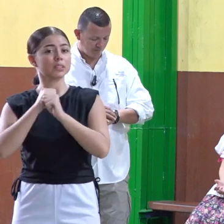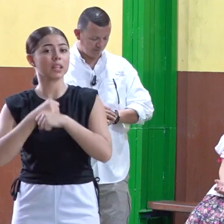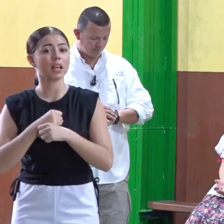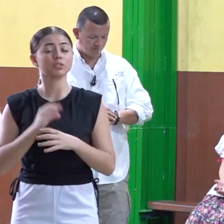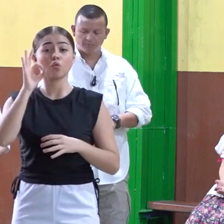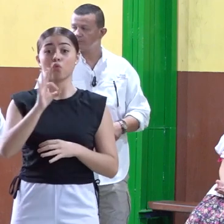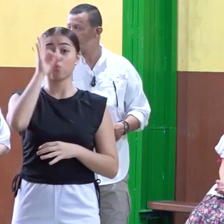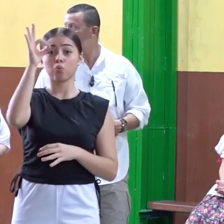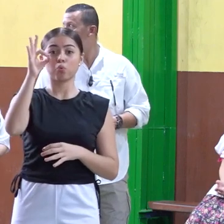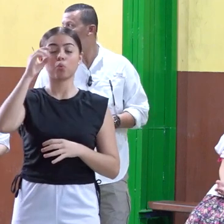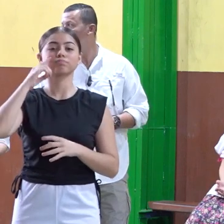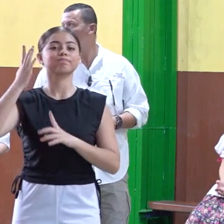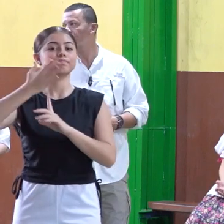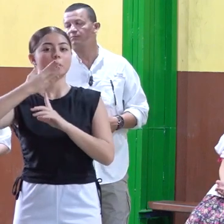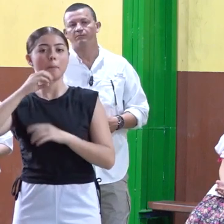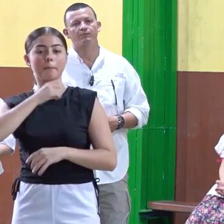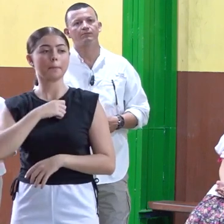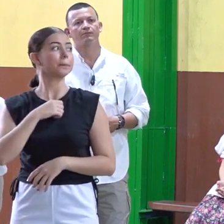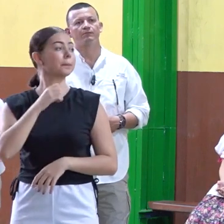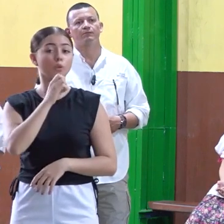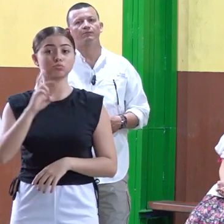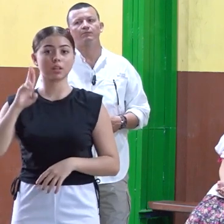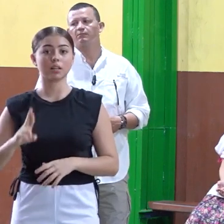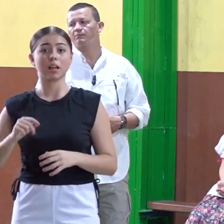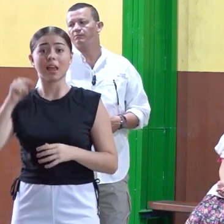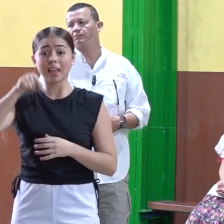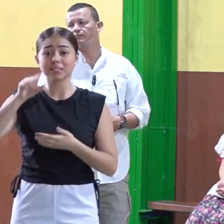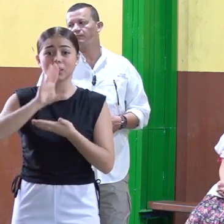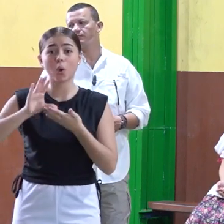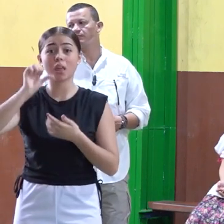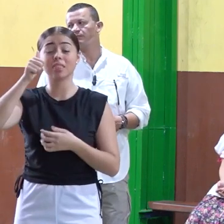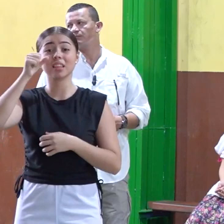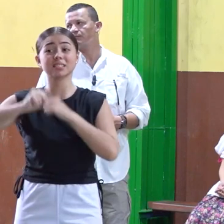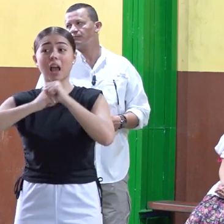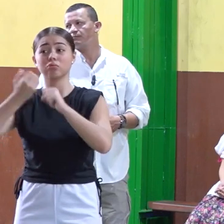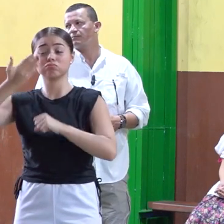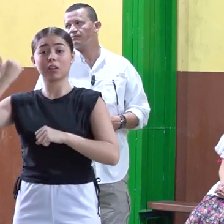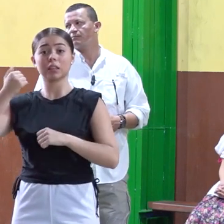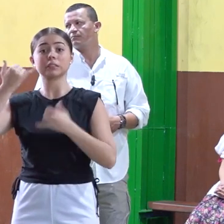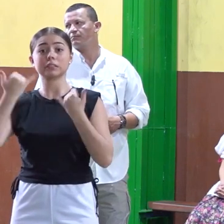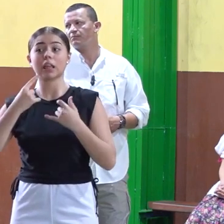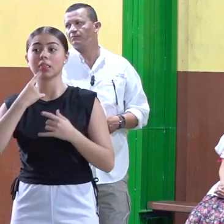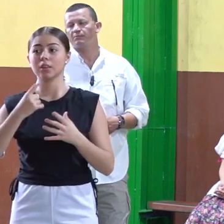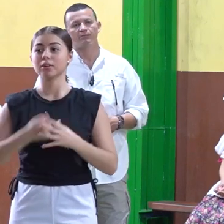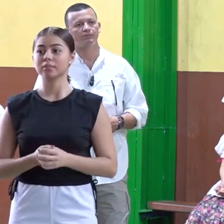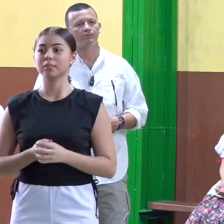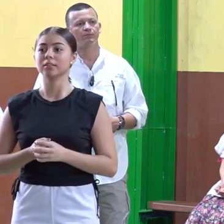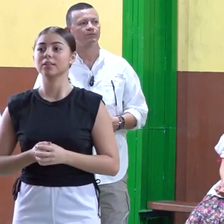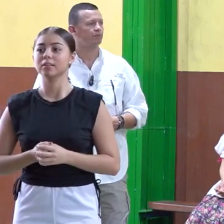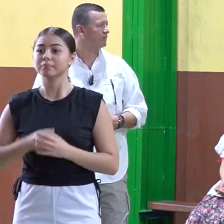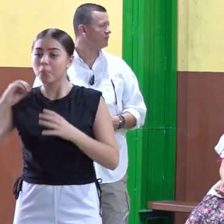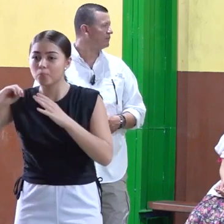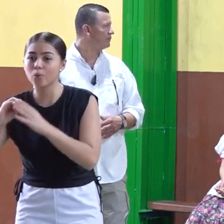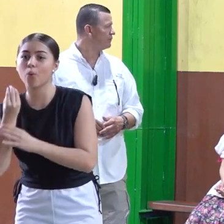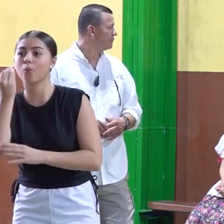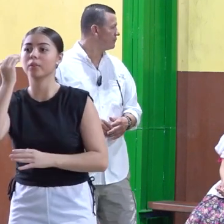el futuro de una patria. Este colegio hace 10 años apostó por la juventud.